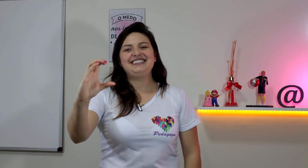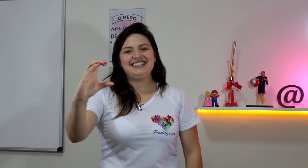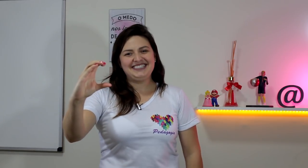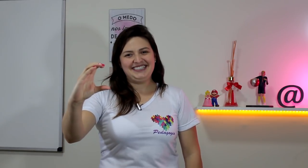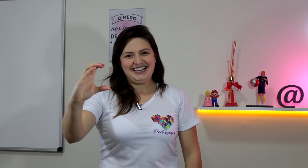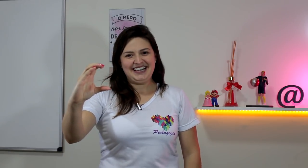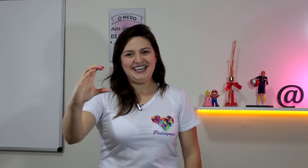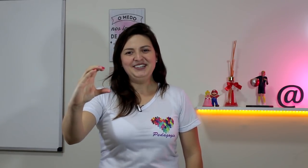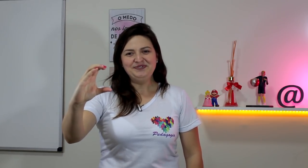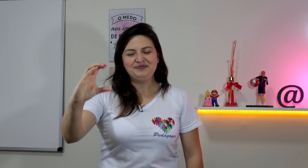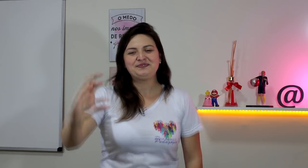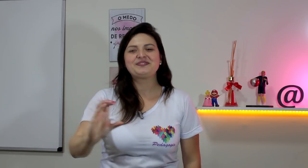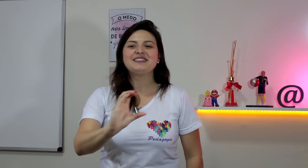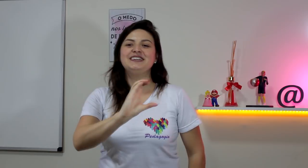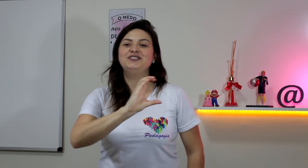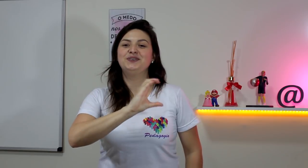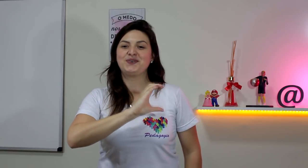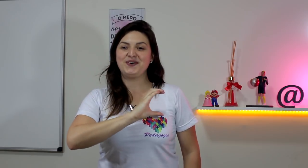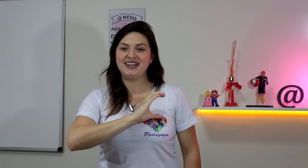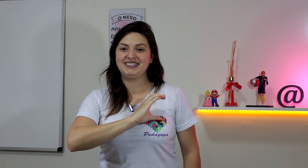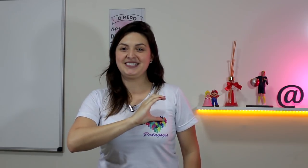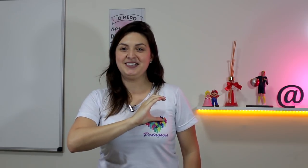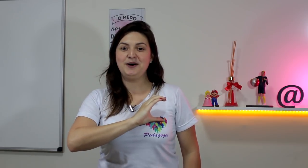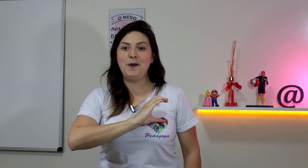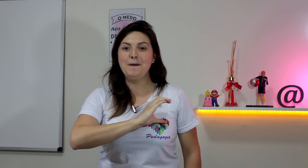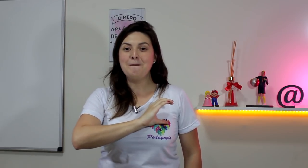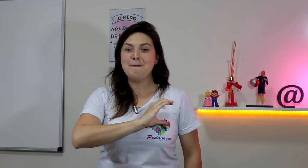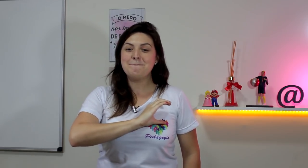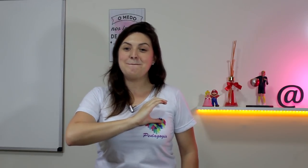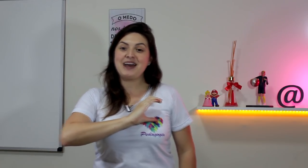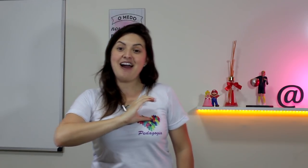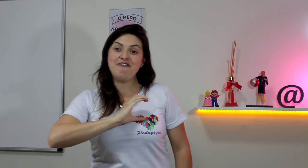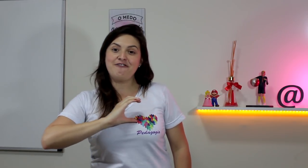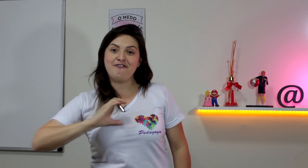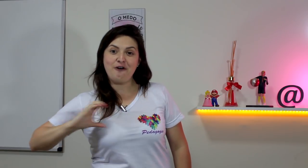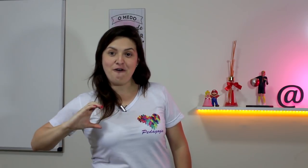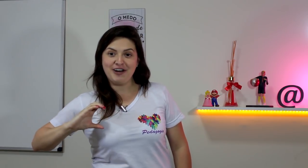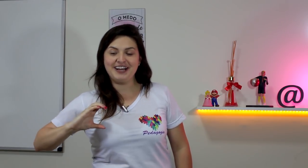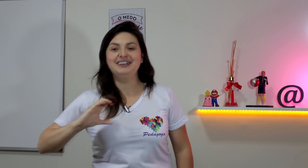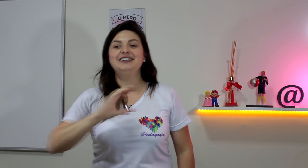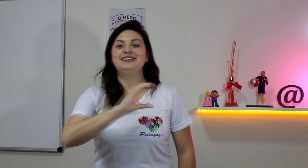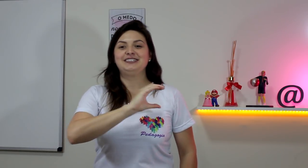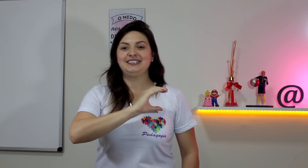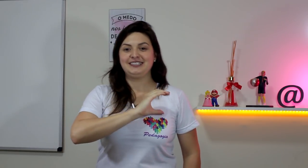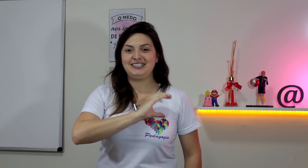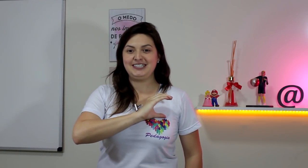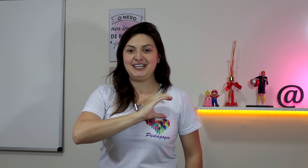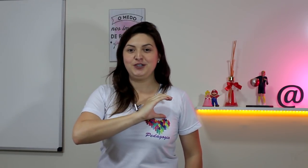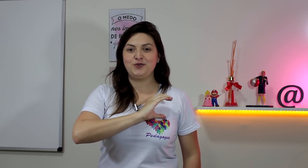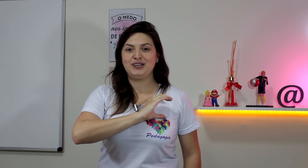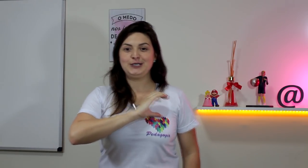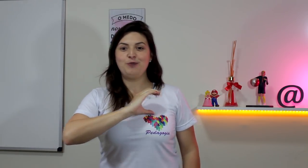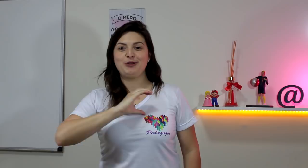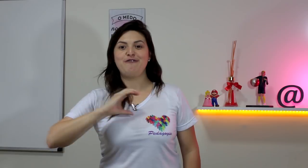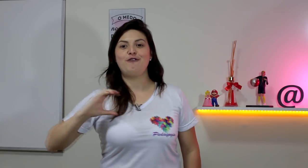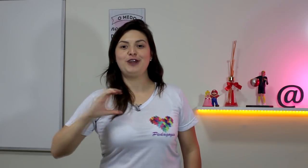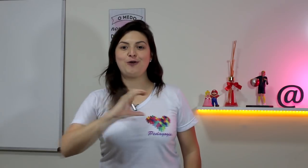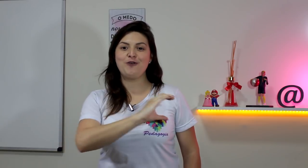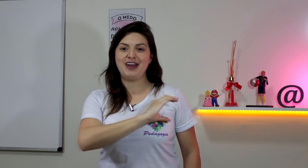Letra C, do coração para fora. C, do coração para fora.